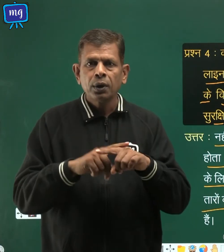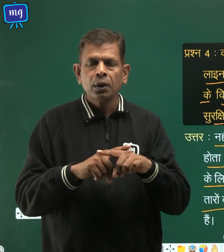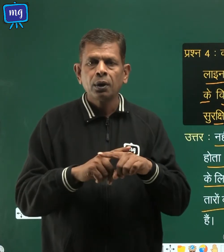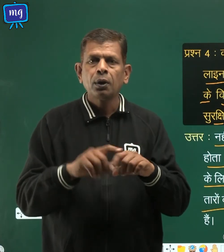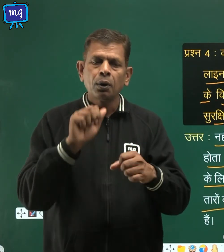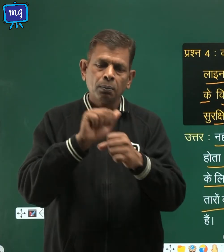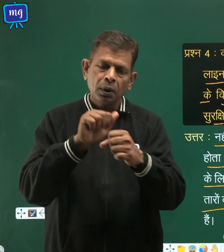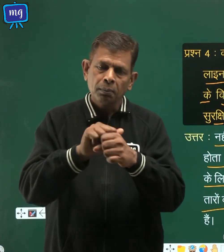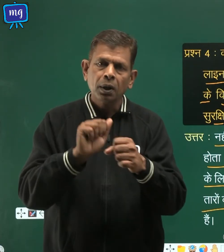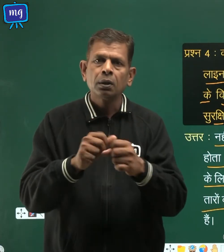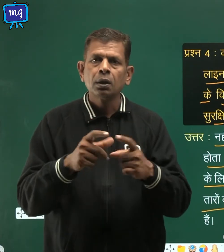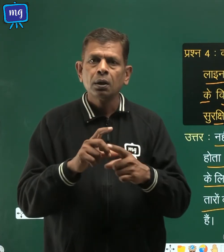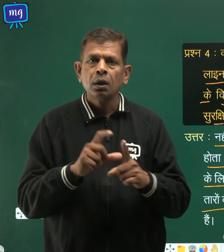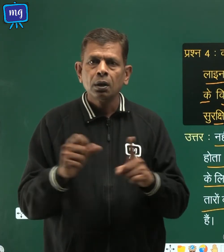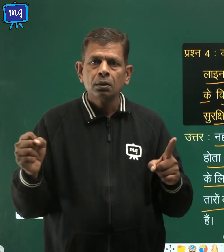मरम्मत करना